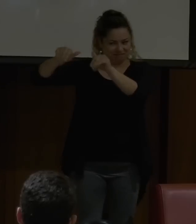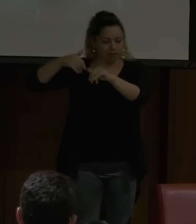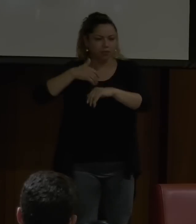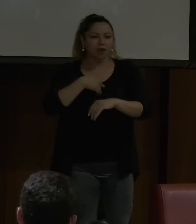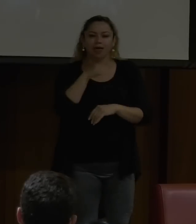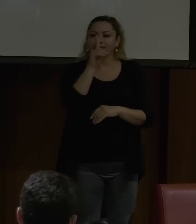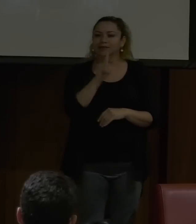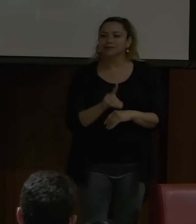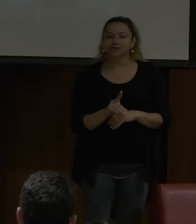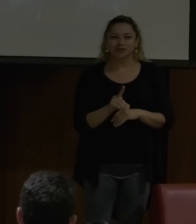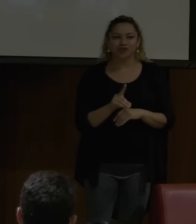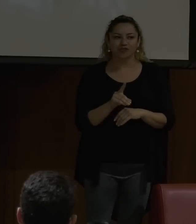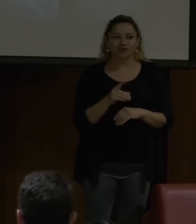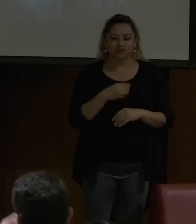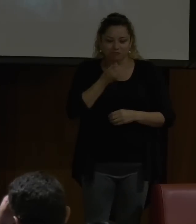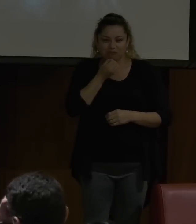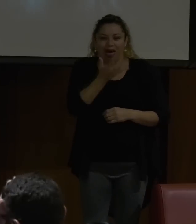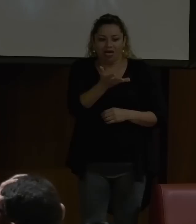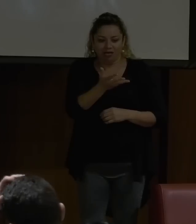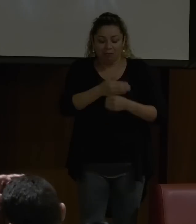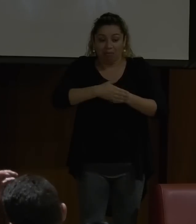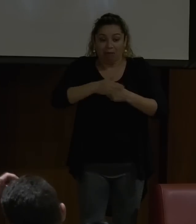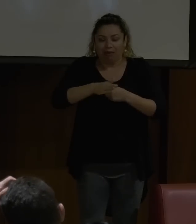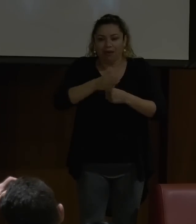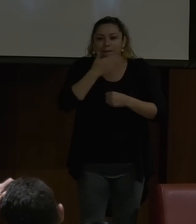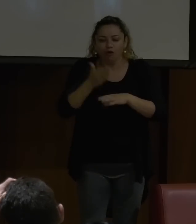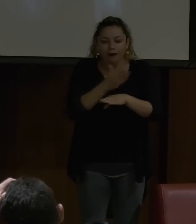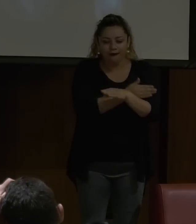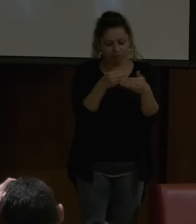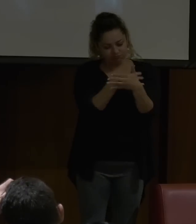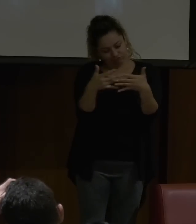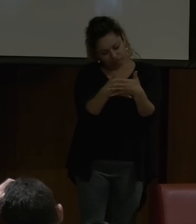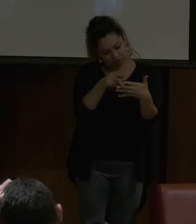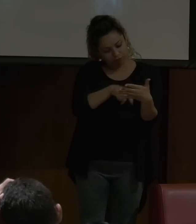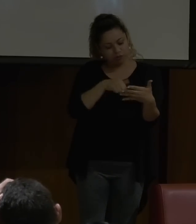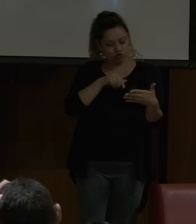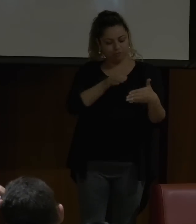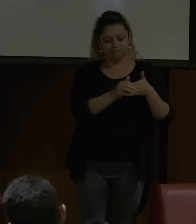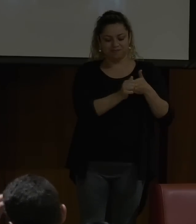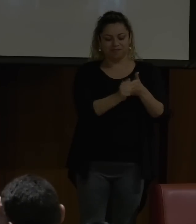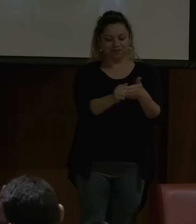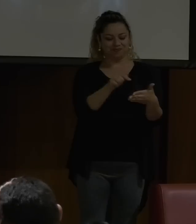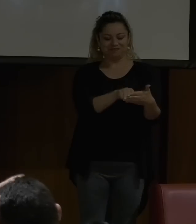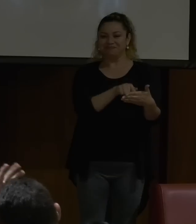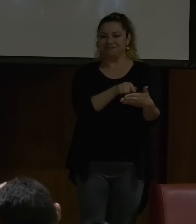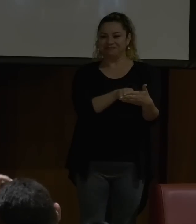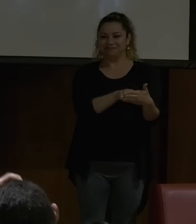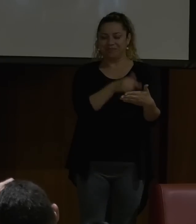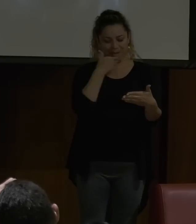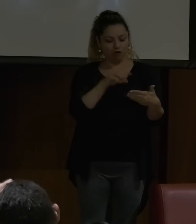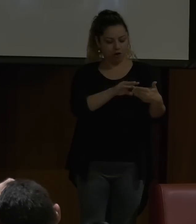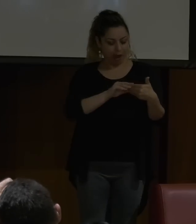lugar de hablar espontáneamente, escribir para ceñirme al libreto y no pasarme